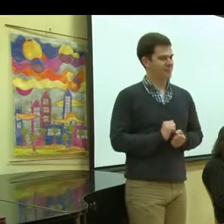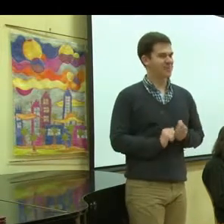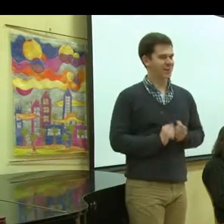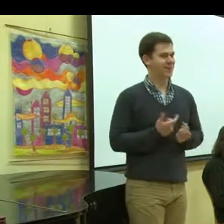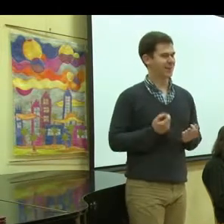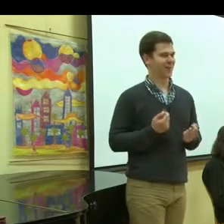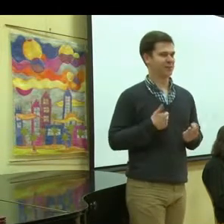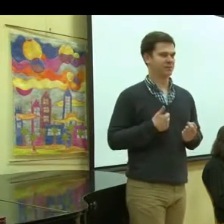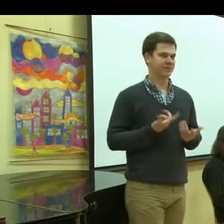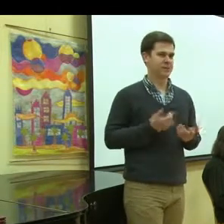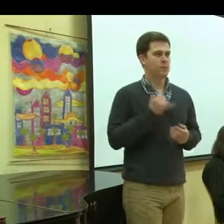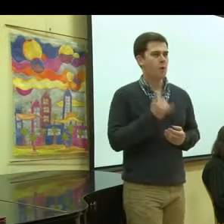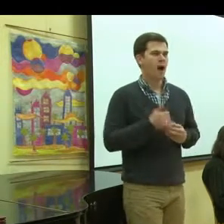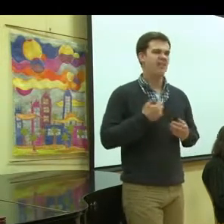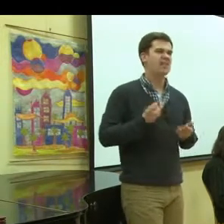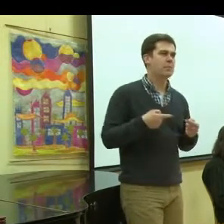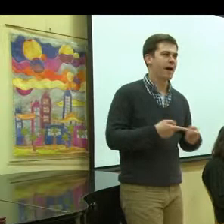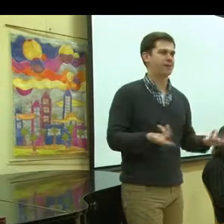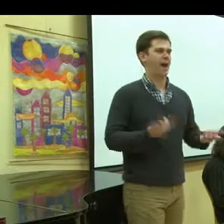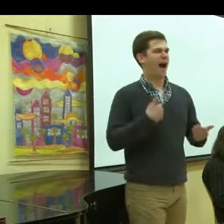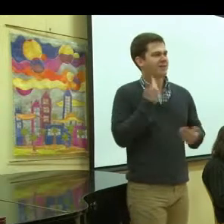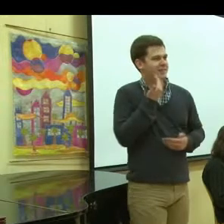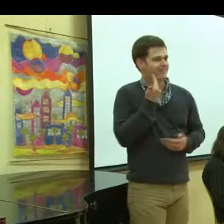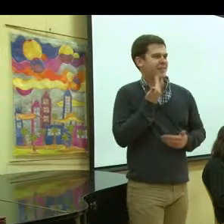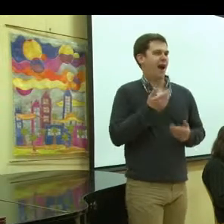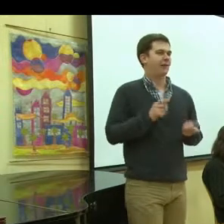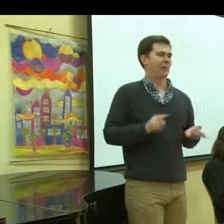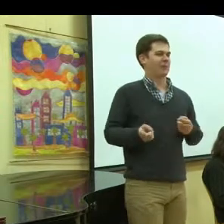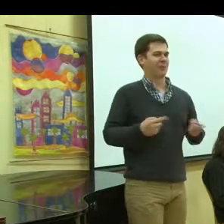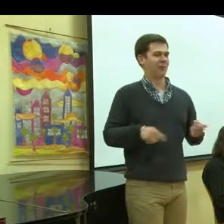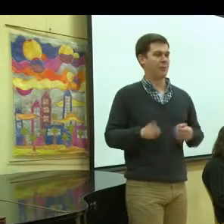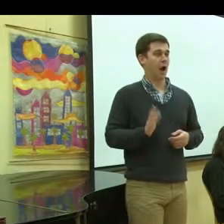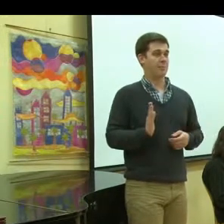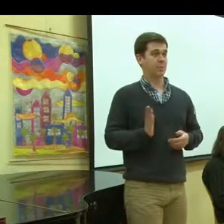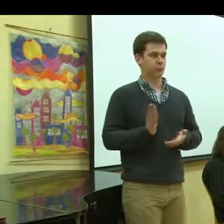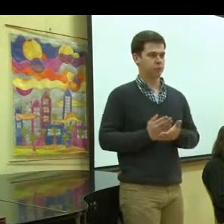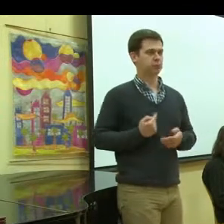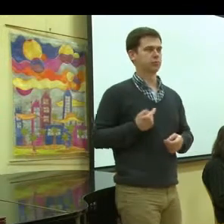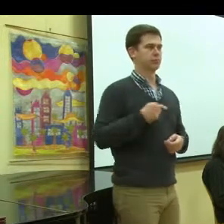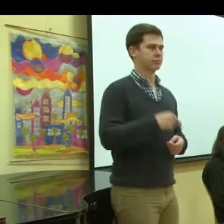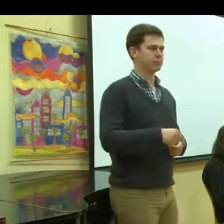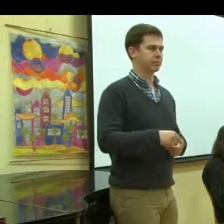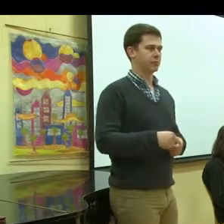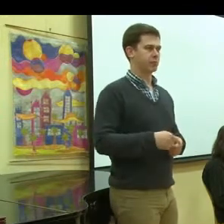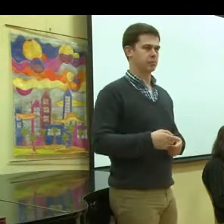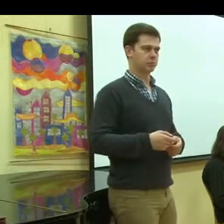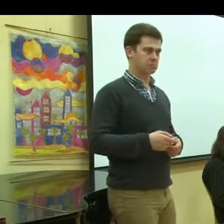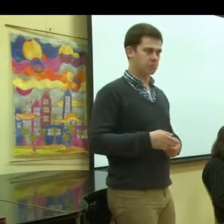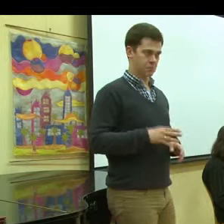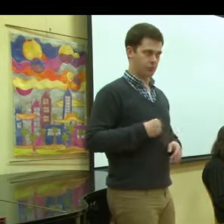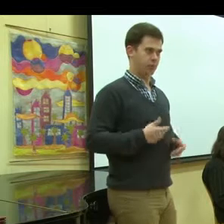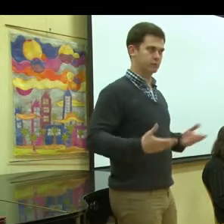5-6 zajęć, tak naprawdę można już jakieś te pierwsze kroki stawiać też w przestrzeni publicznej, w sensie na jakieś blądze, to są właśnie te miejsca, gdzie to tango